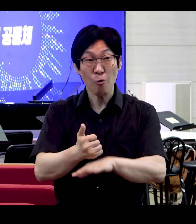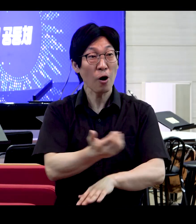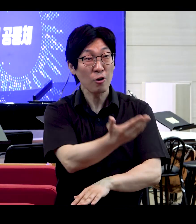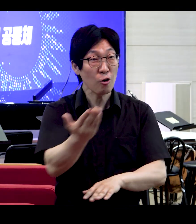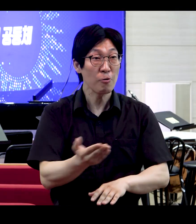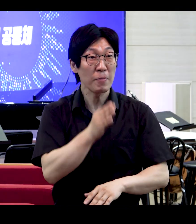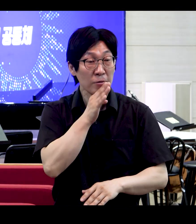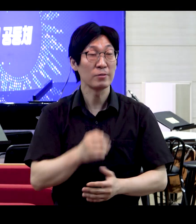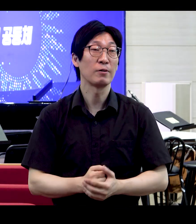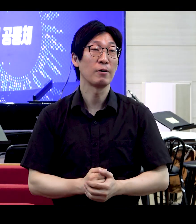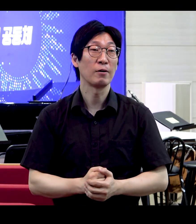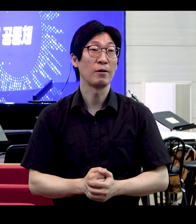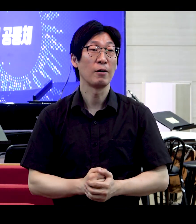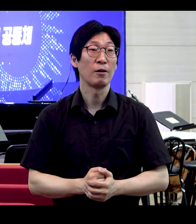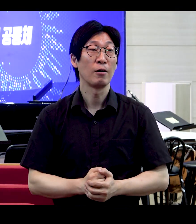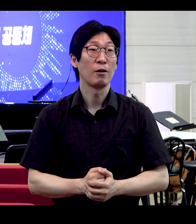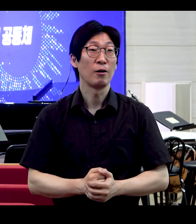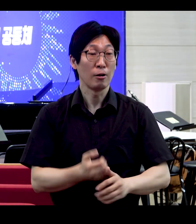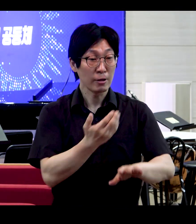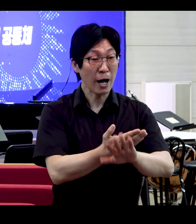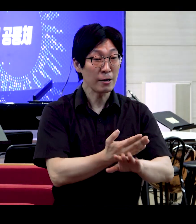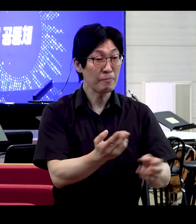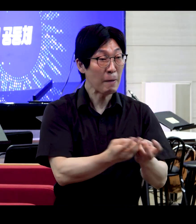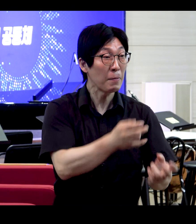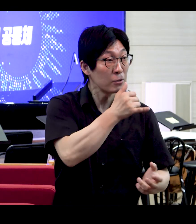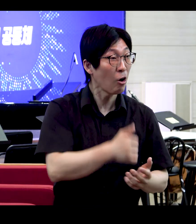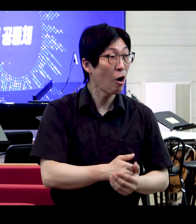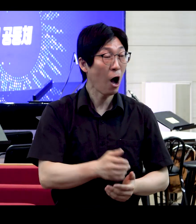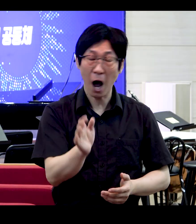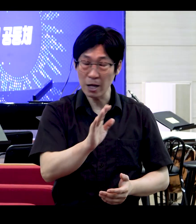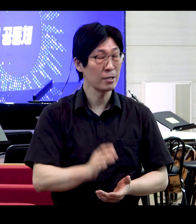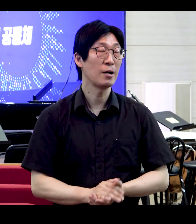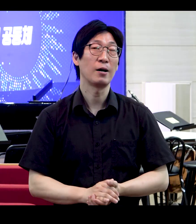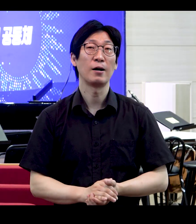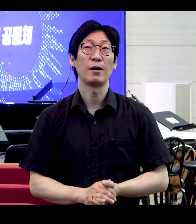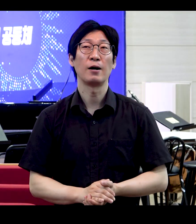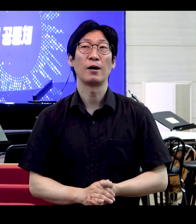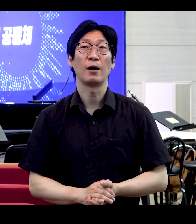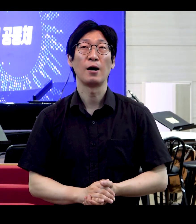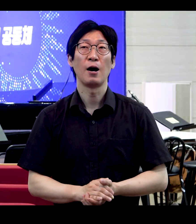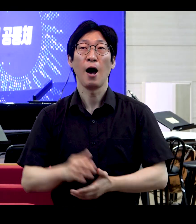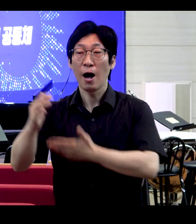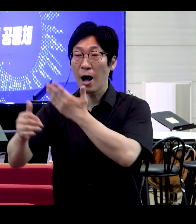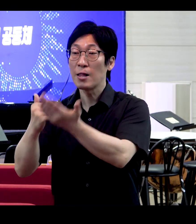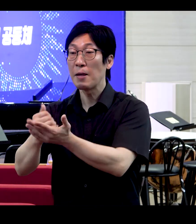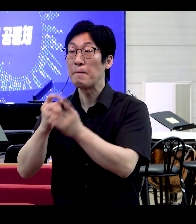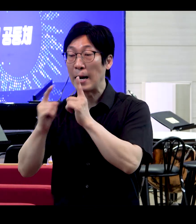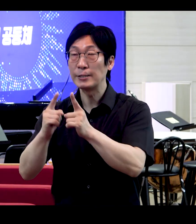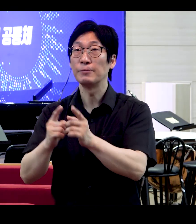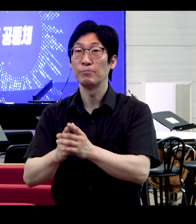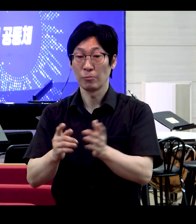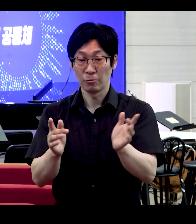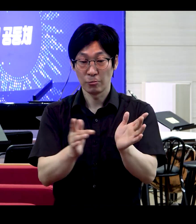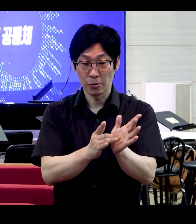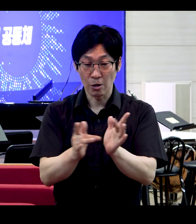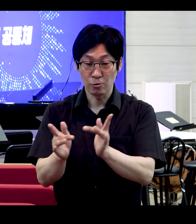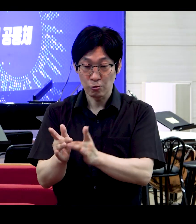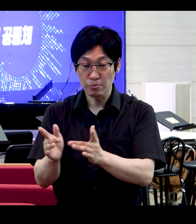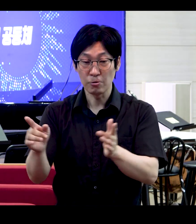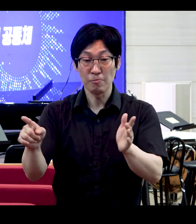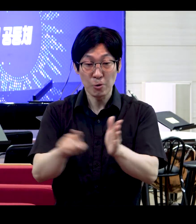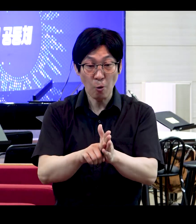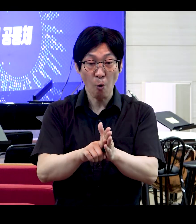거 아니에요, 그렇죠? 다른 거 있었습니까? 다른 식으로 된 사람이 있습니까? 아니죠. 하나님 말씀,